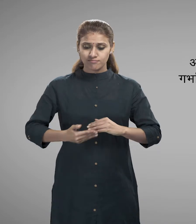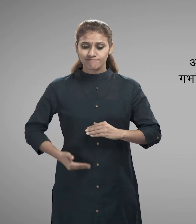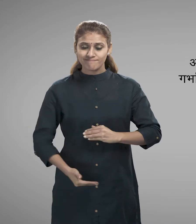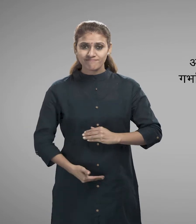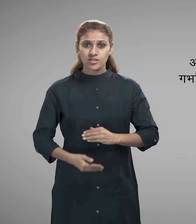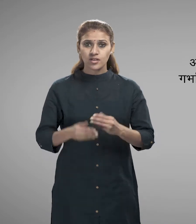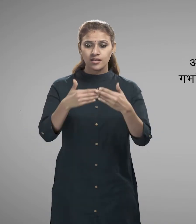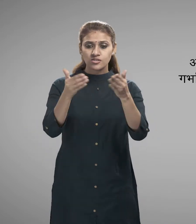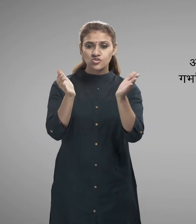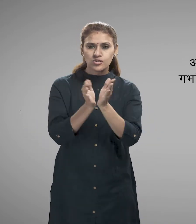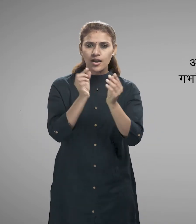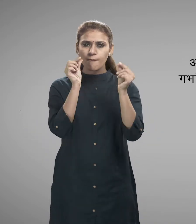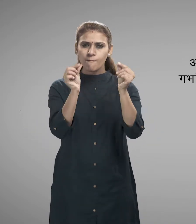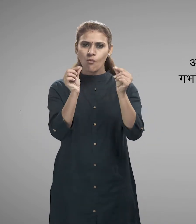मोटी हो रही है।